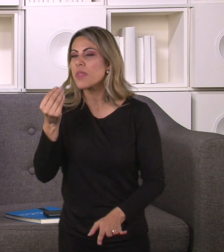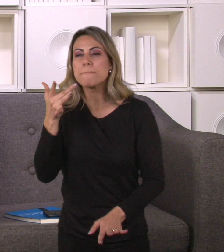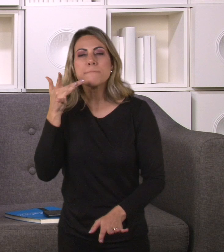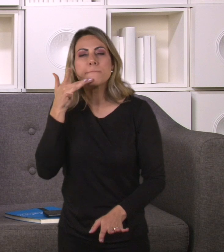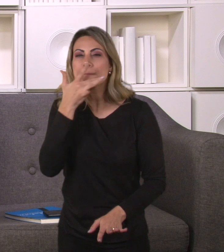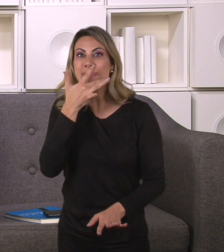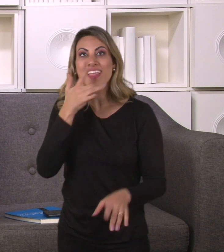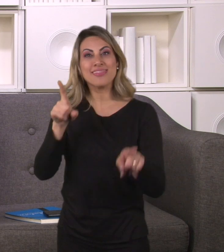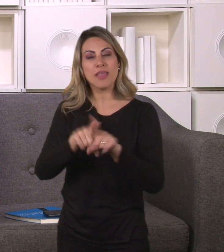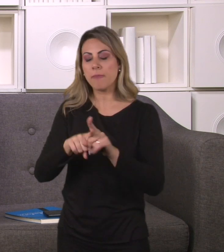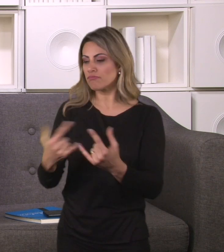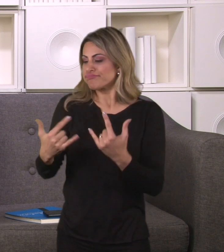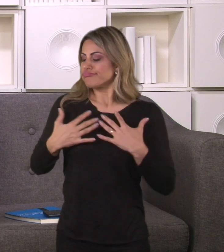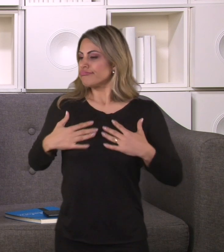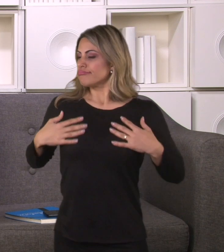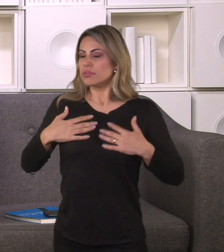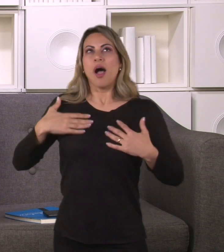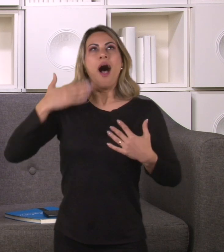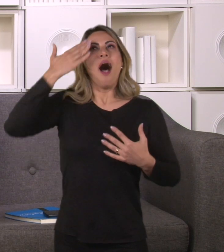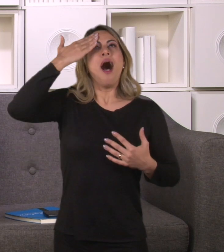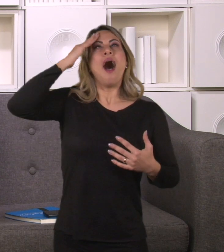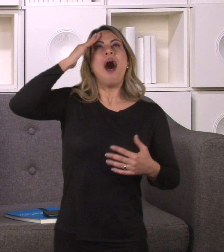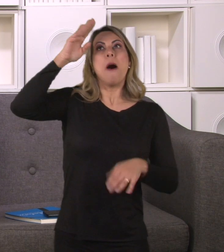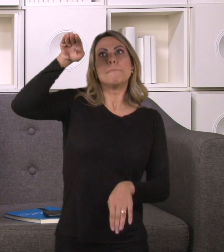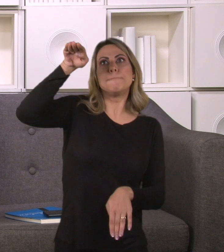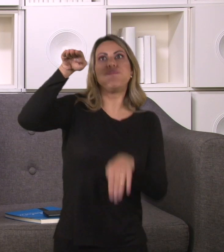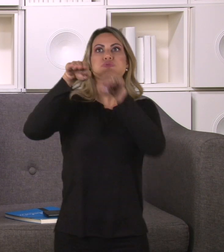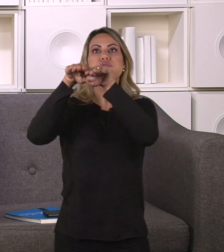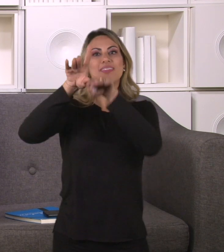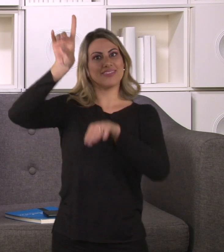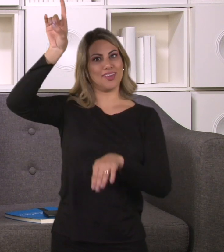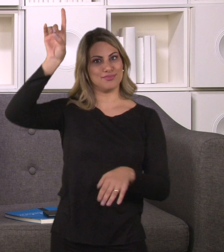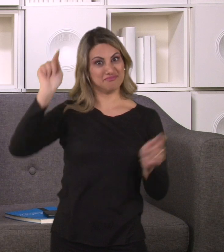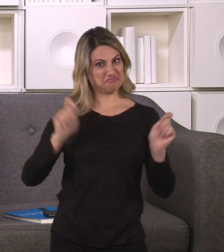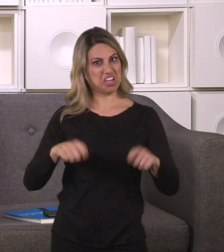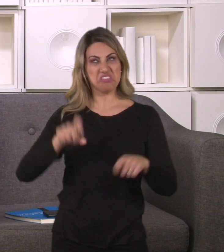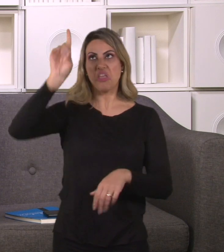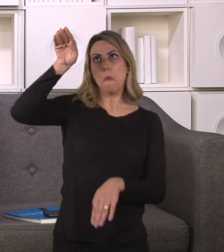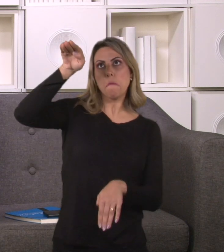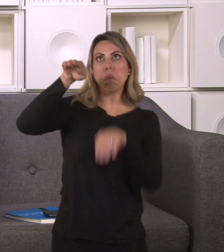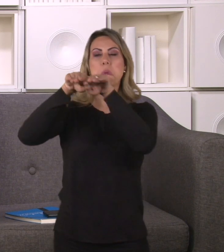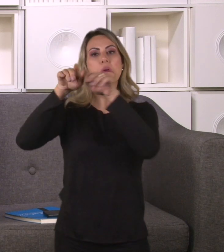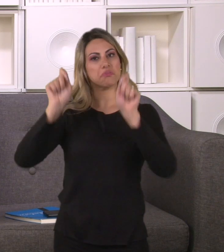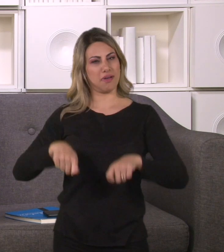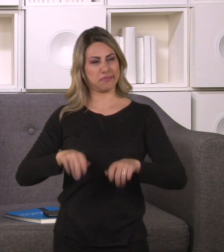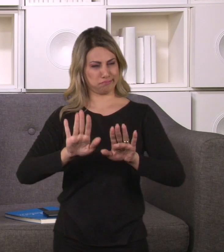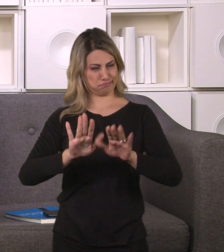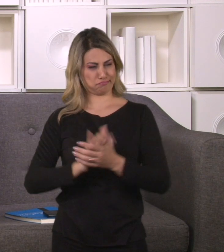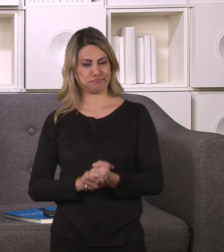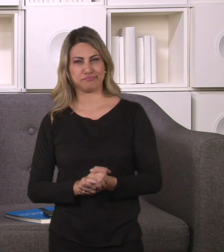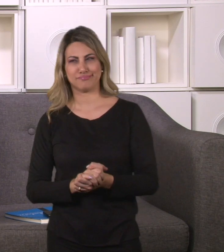também boa para dar entendimento e fazer igual a Deus. Agora, se você virar as páginas da sua Bíblia e for lá para o